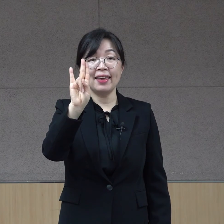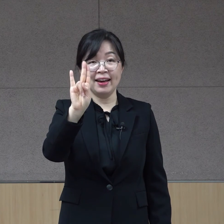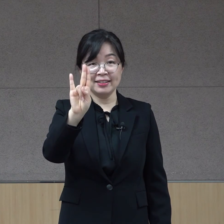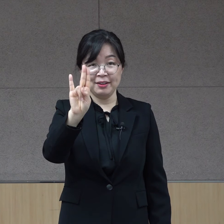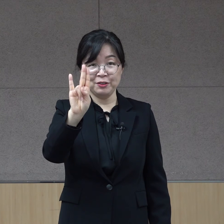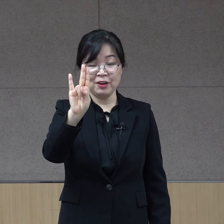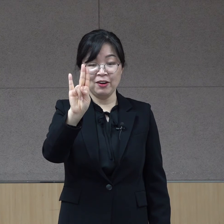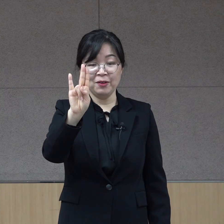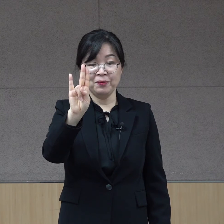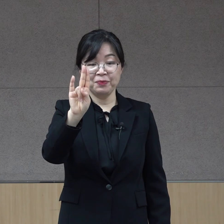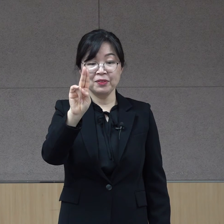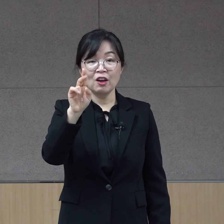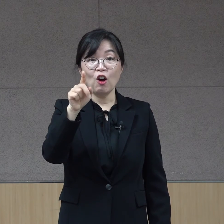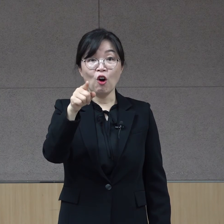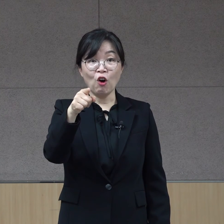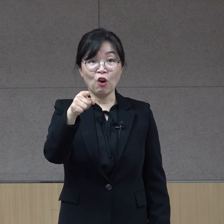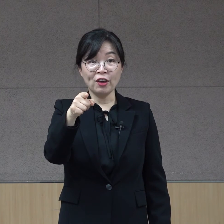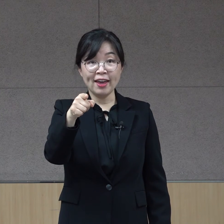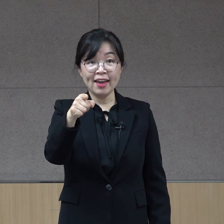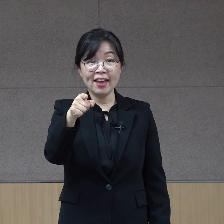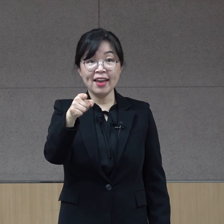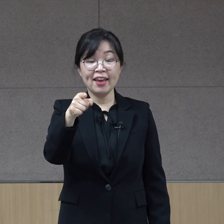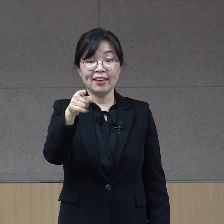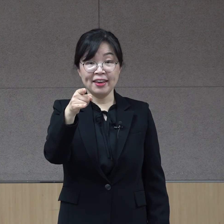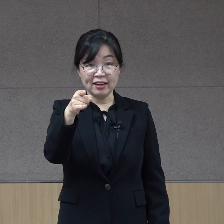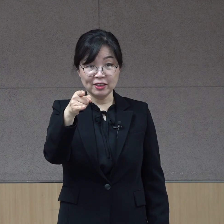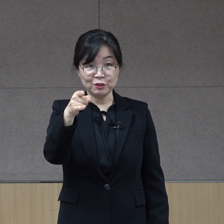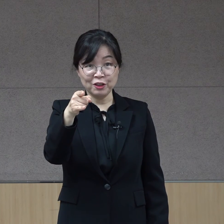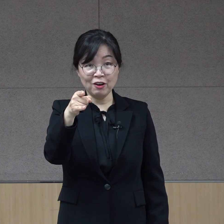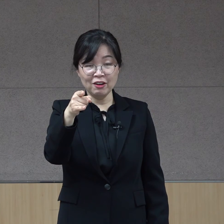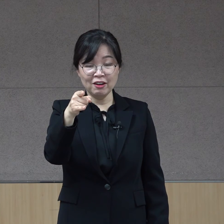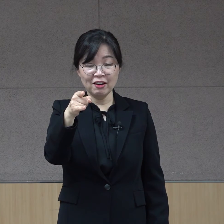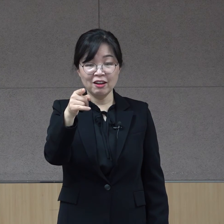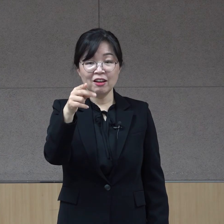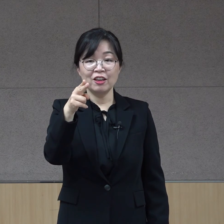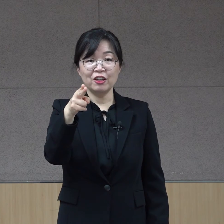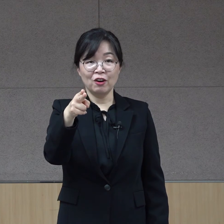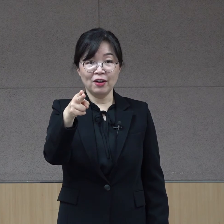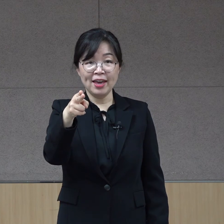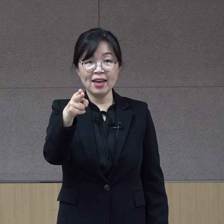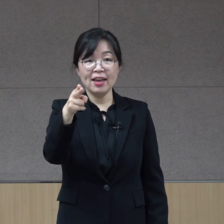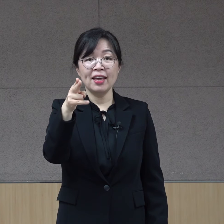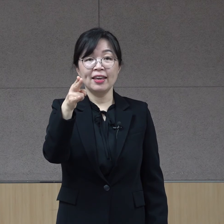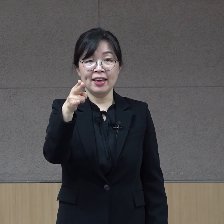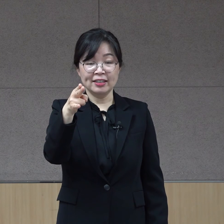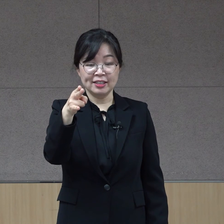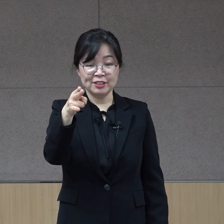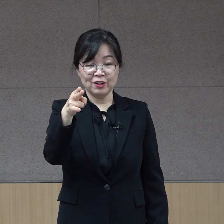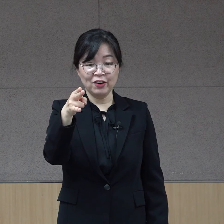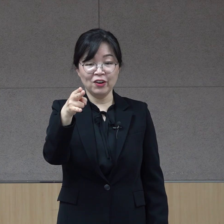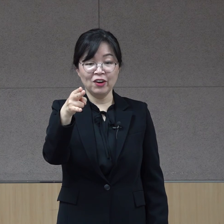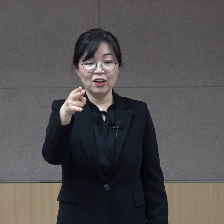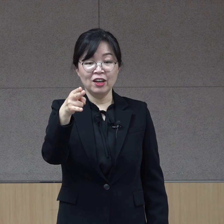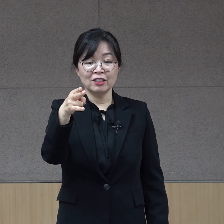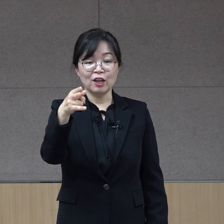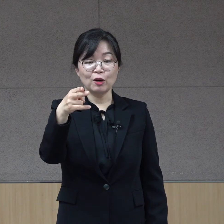에가 되고요. 어의 에가 되고요. 여의 에가 되죠. 그